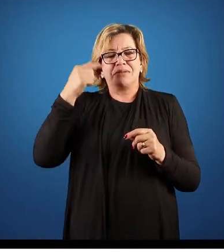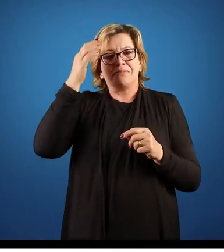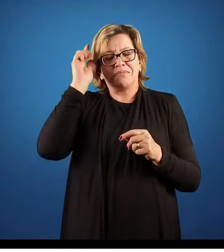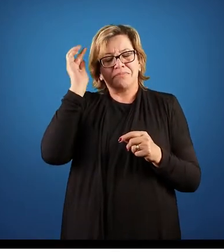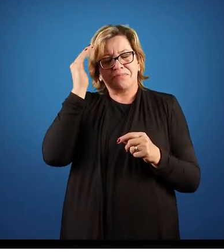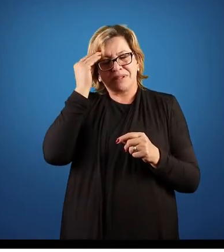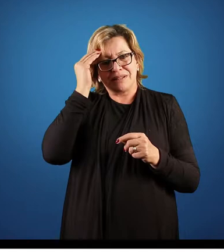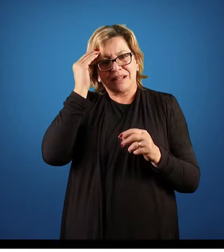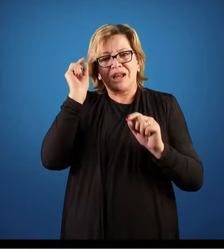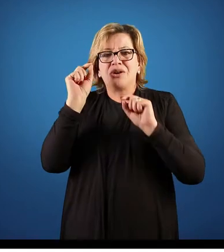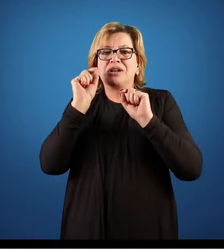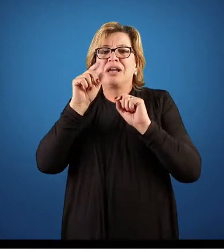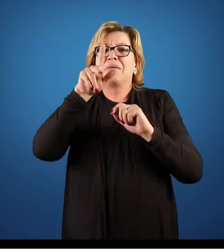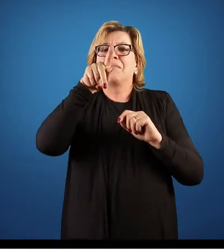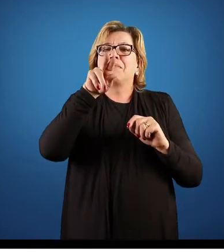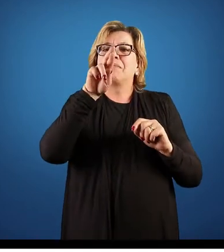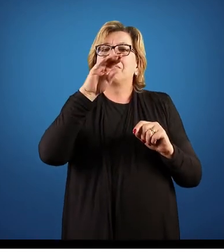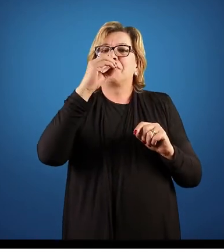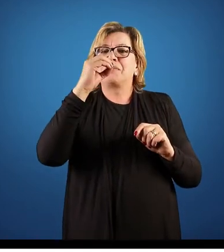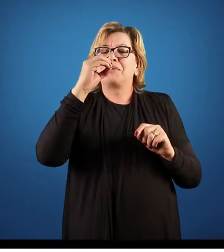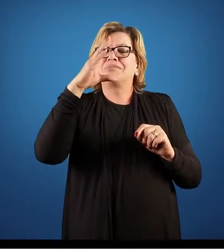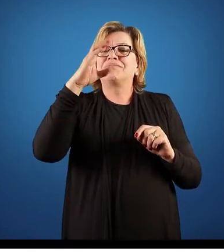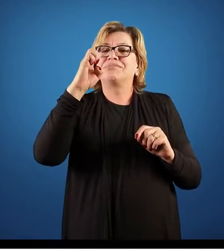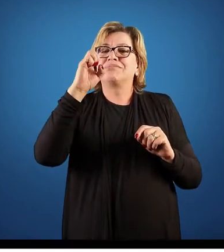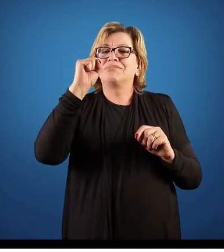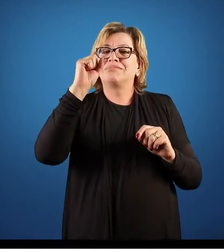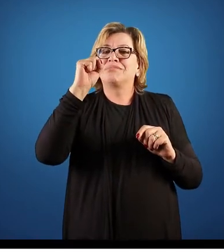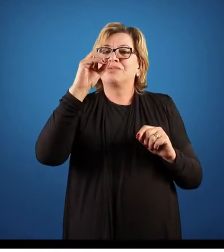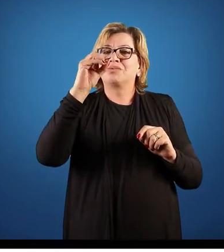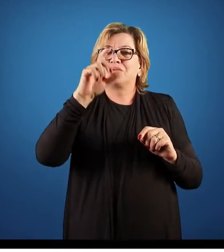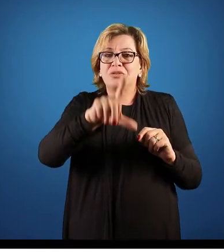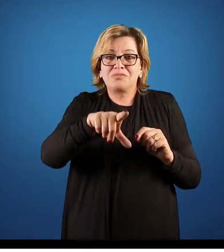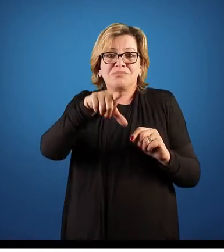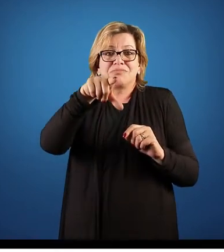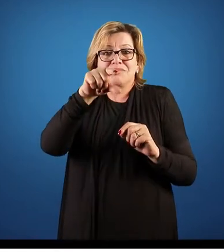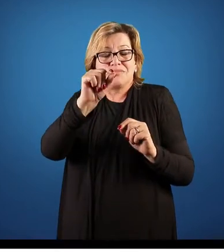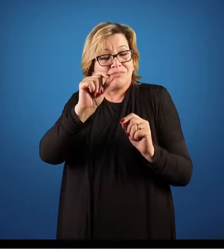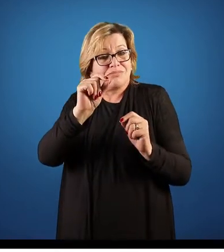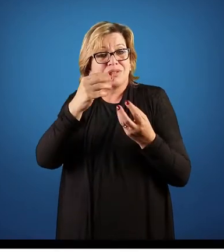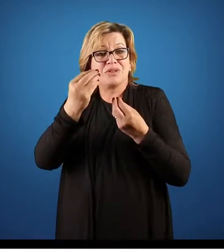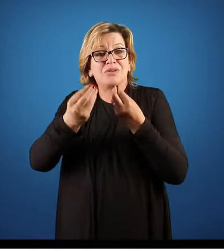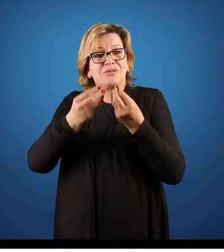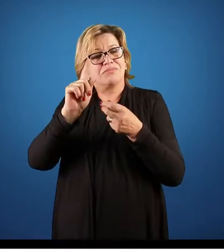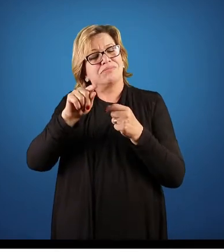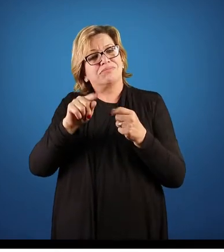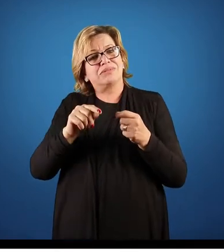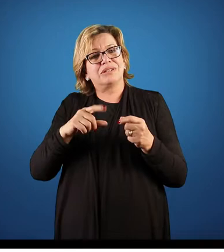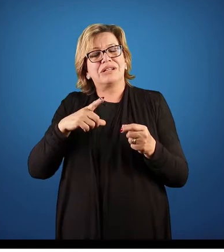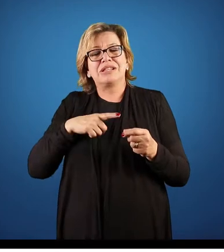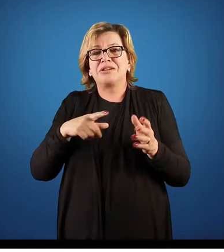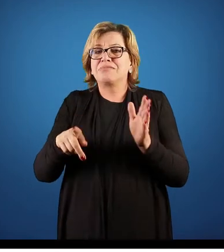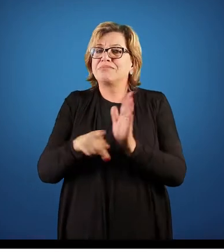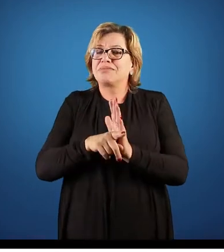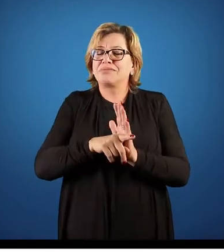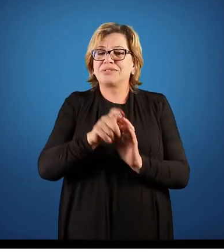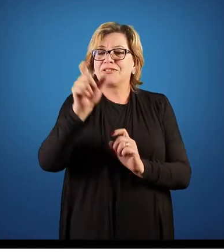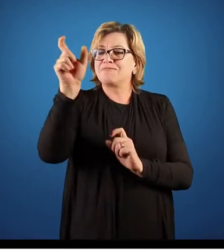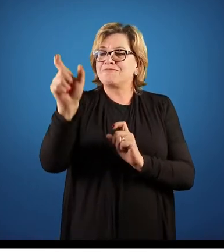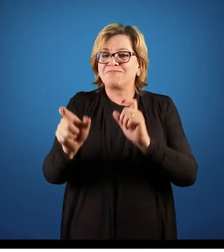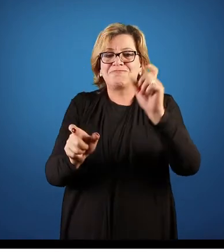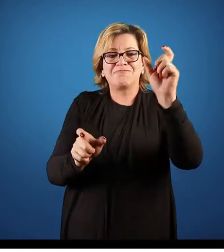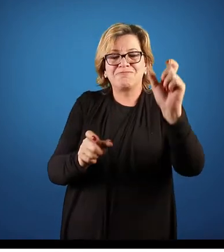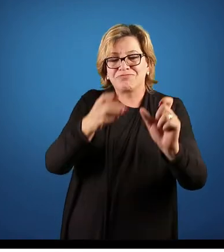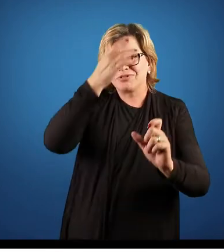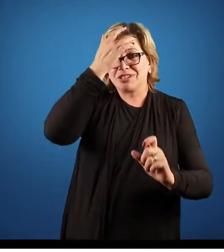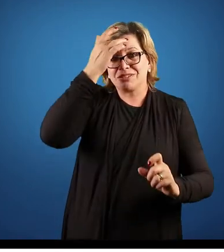organização esses processos decisórios eles trabalham no âmbito dos indivíduos quem são os